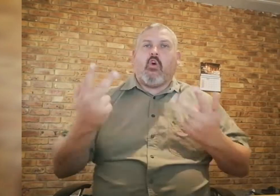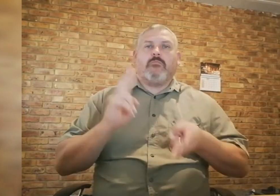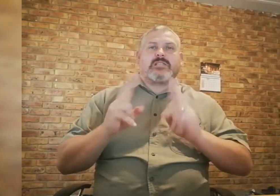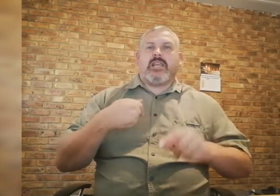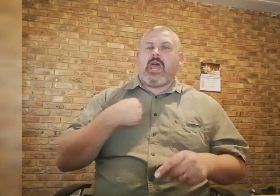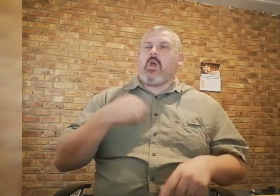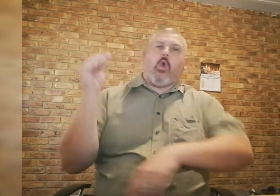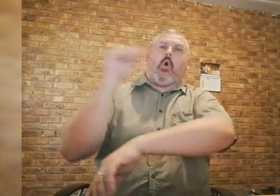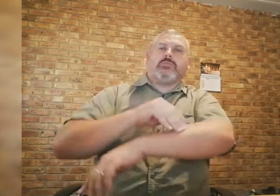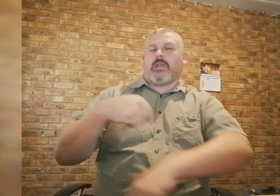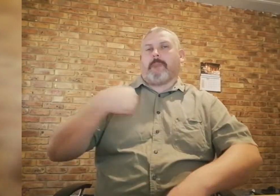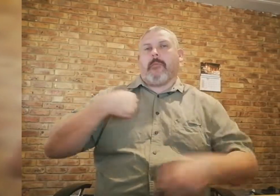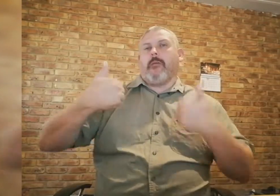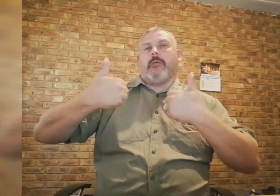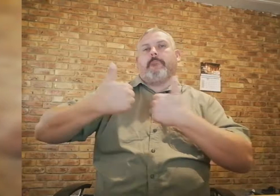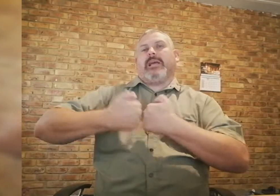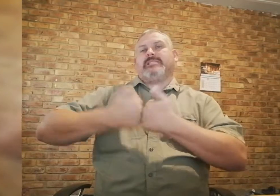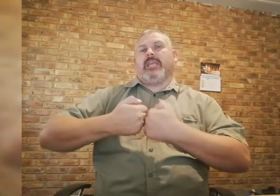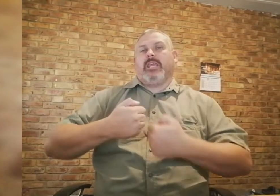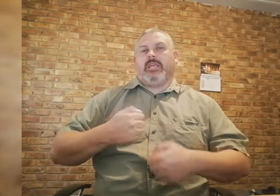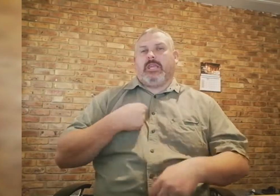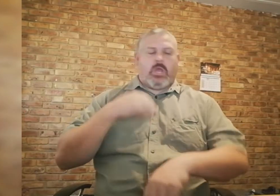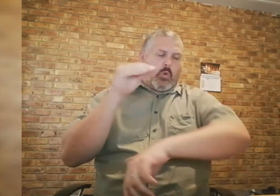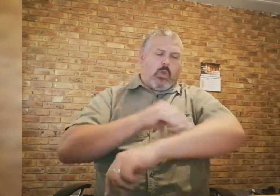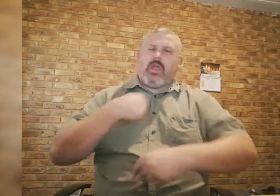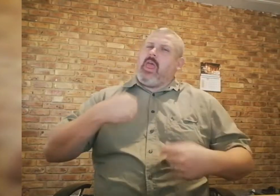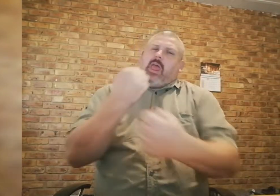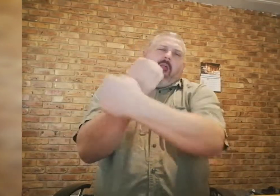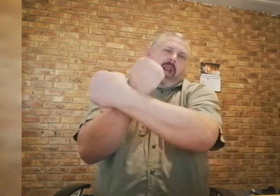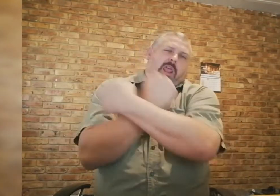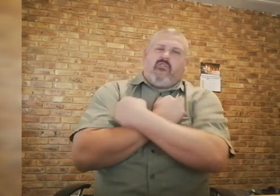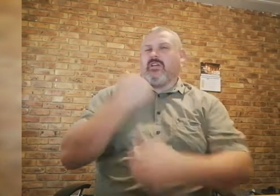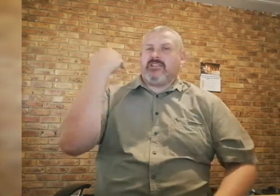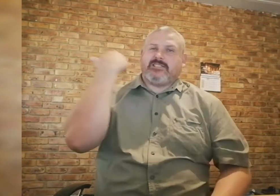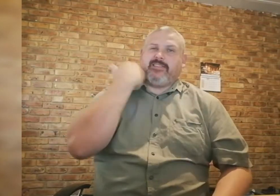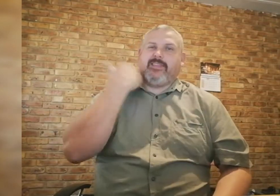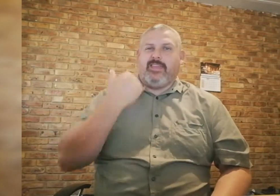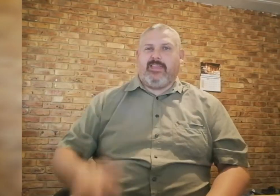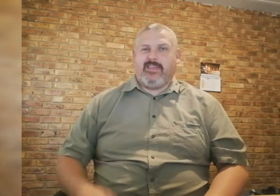of miskien echt opzet my meisie lief verstandig.